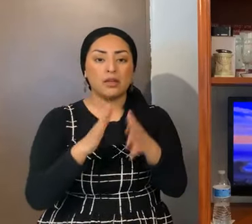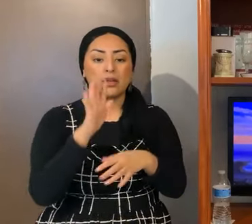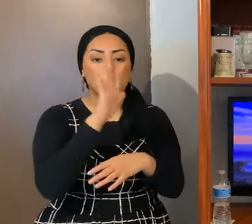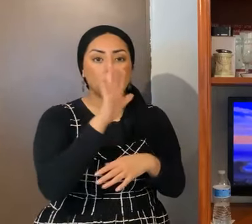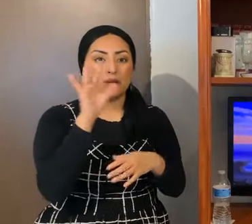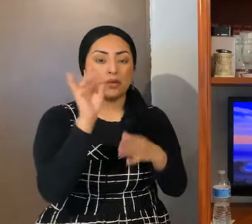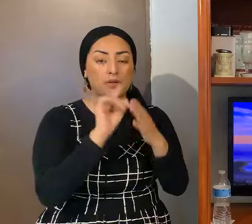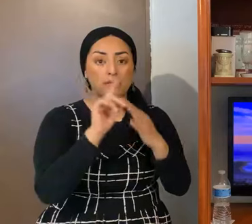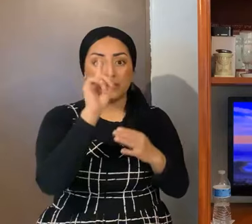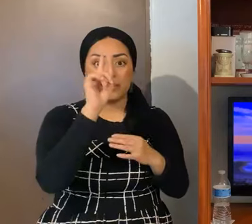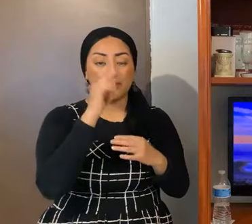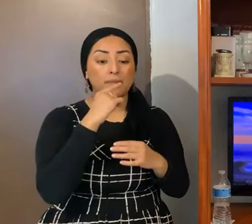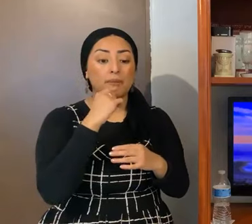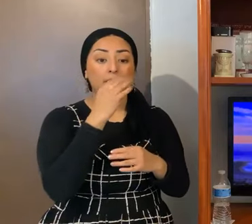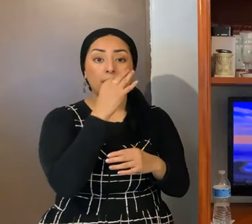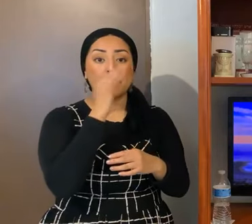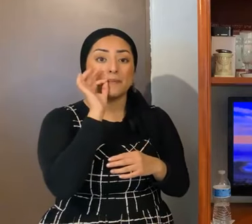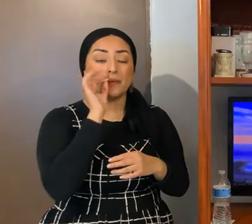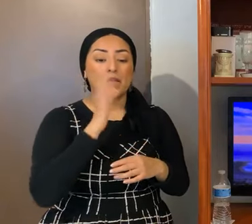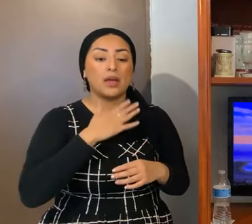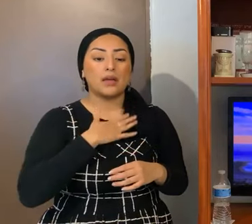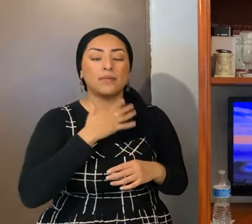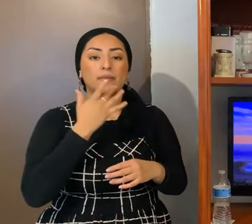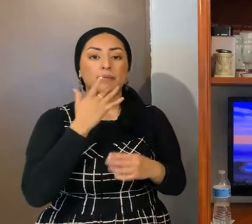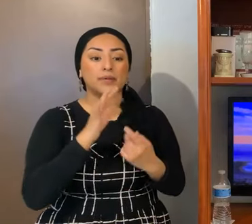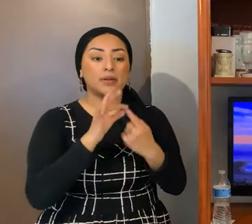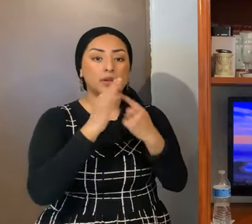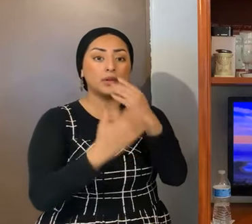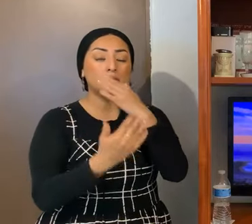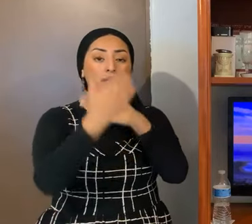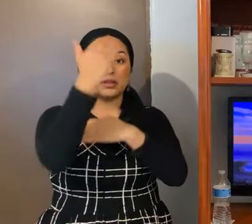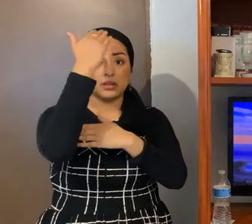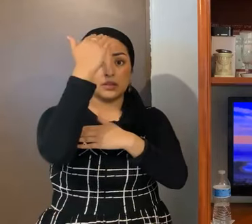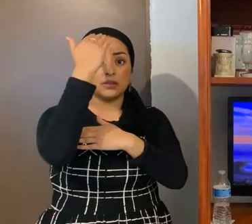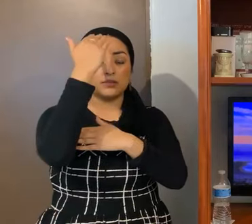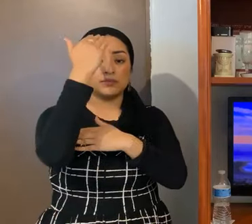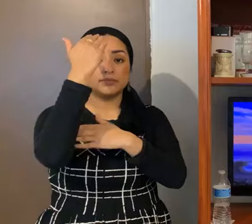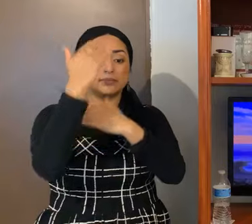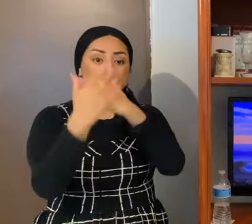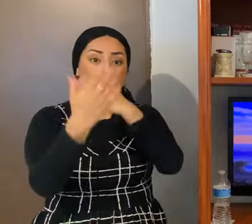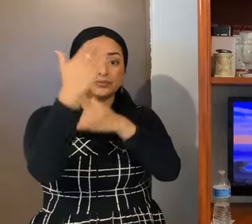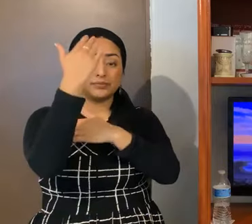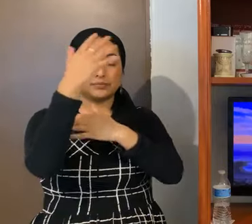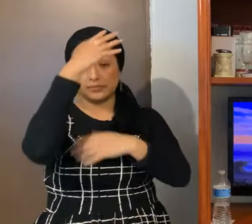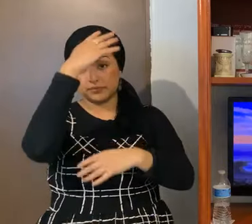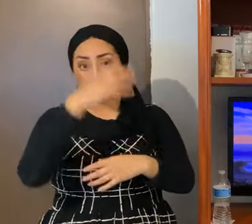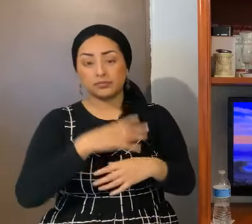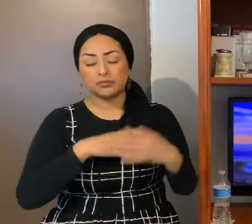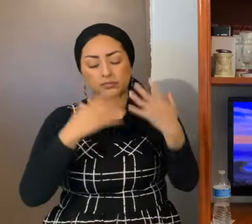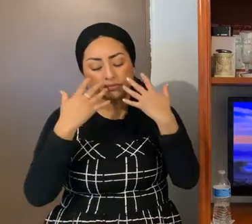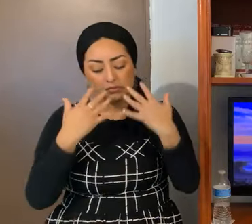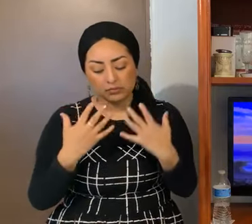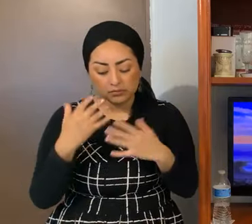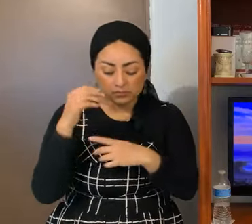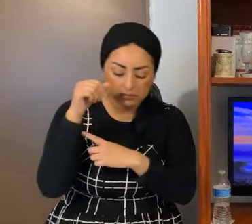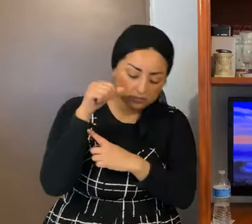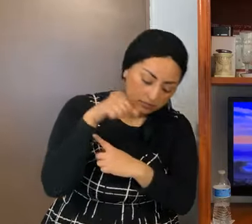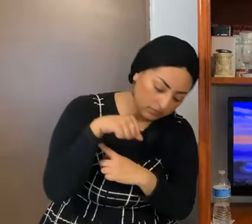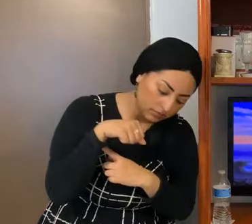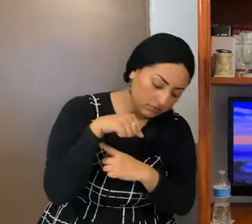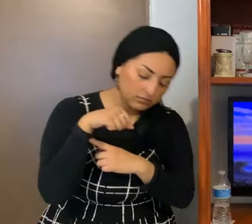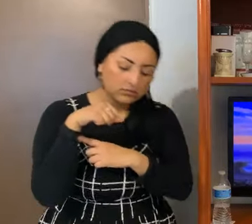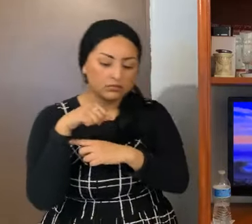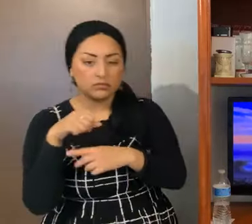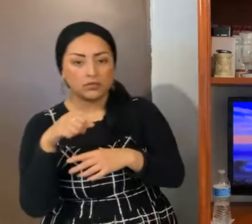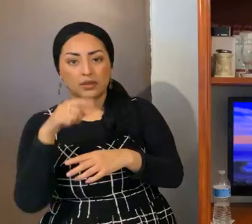5, dice: es tal el ayuno que yo escogí, que de día aflija el hombre a su alma, que incline su cabeza como junco y haga camas de